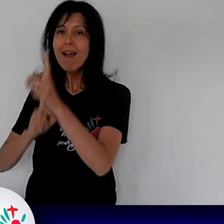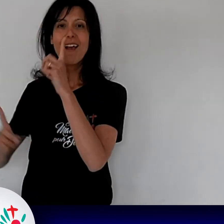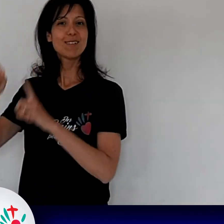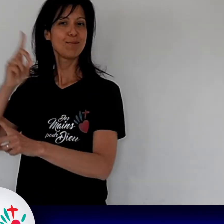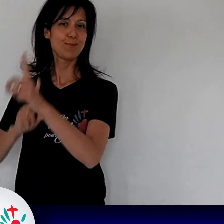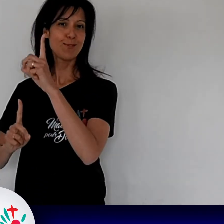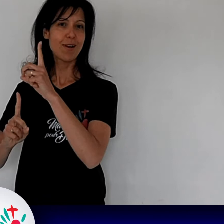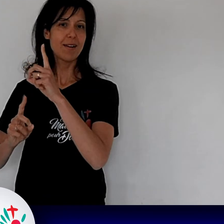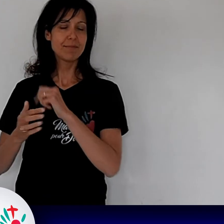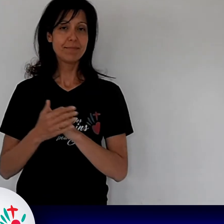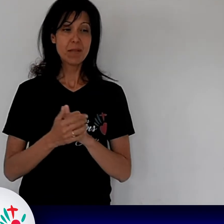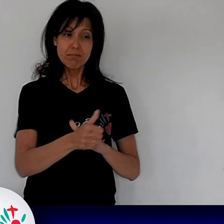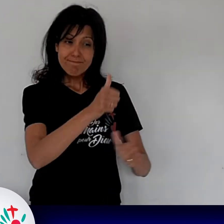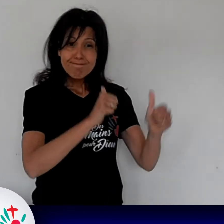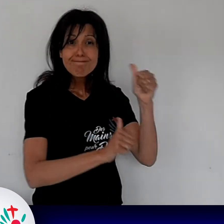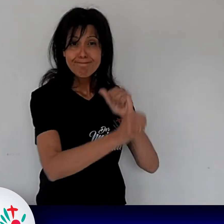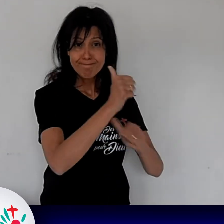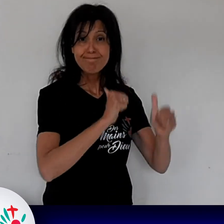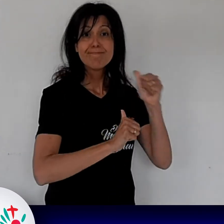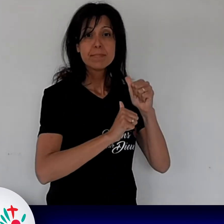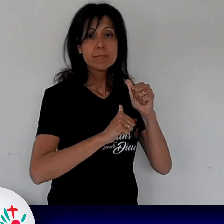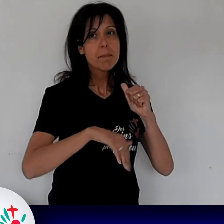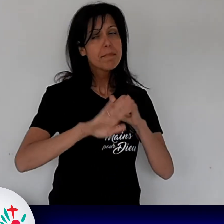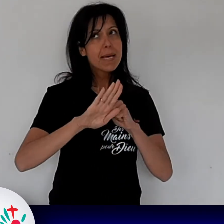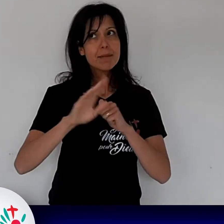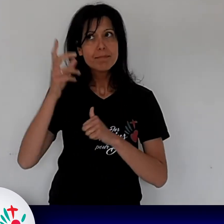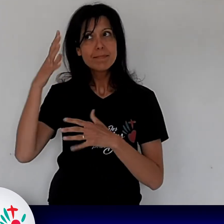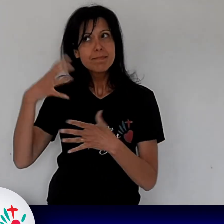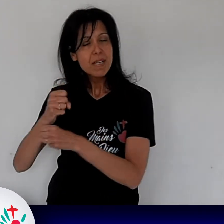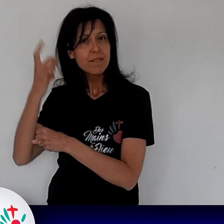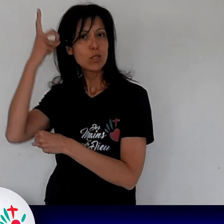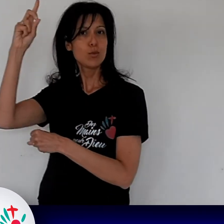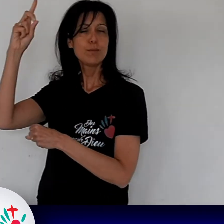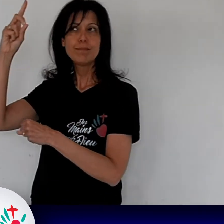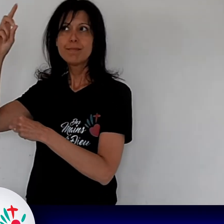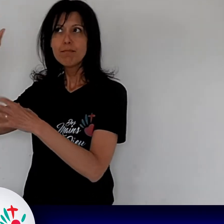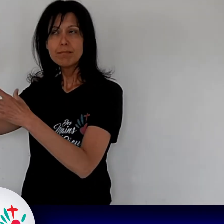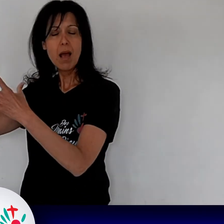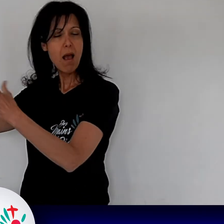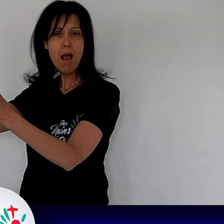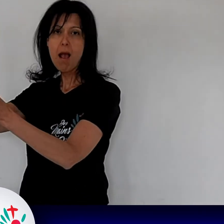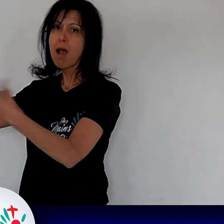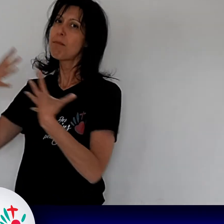Persécutés, mais non abandonnés. Abattus,